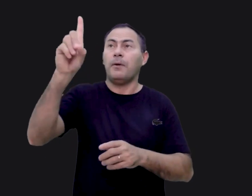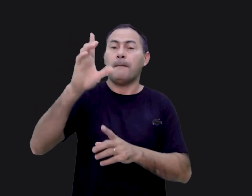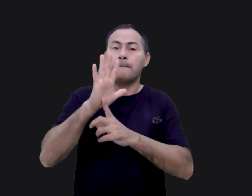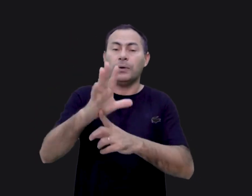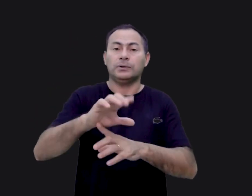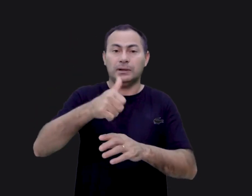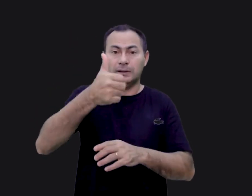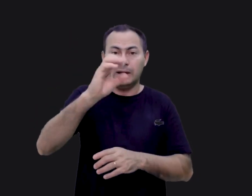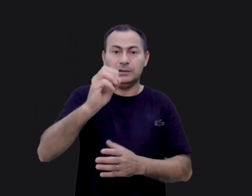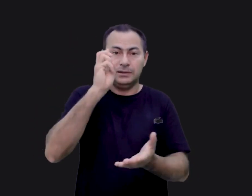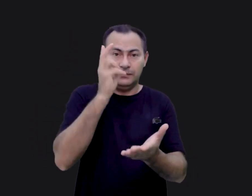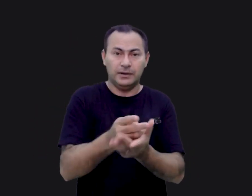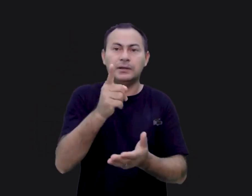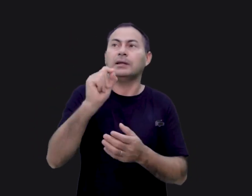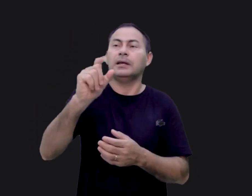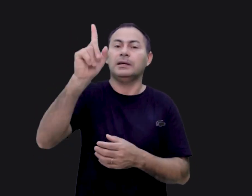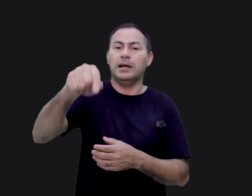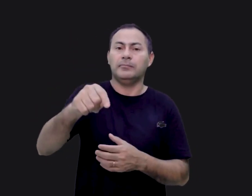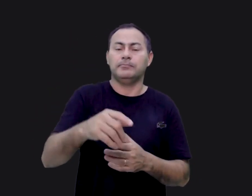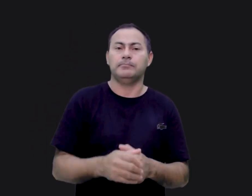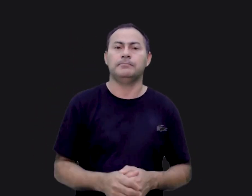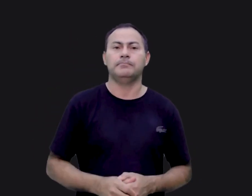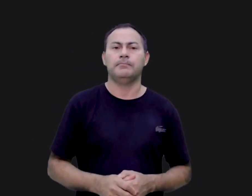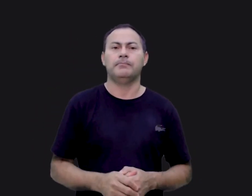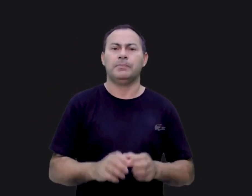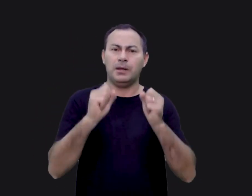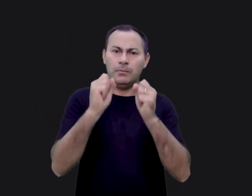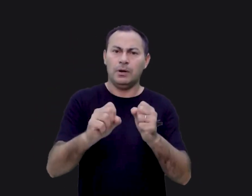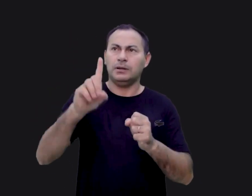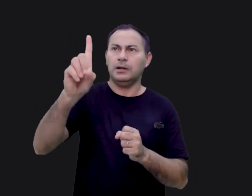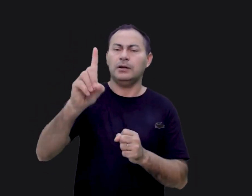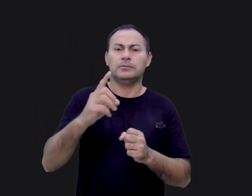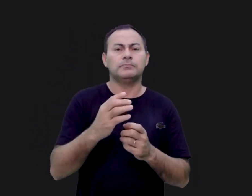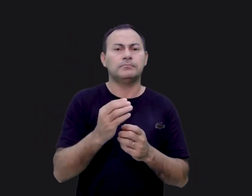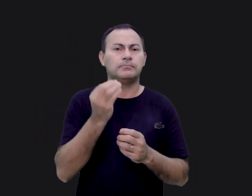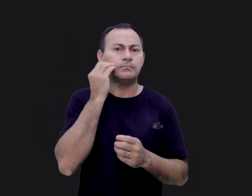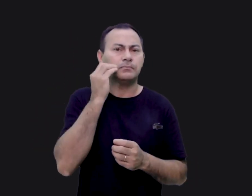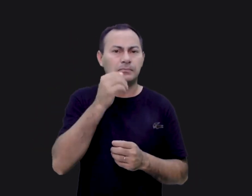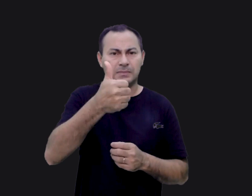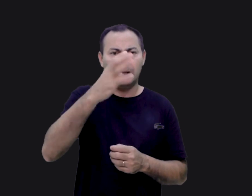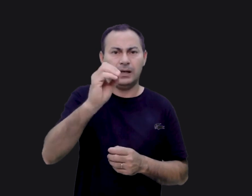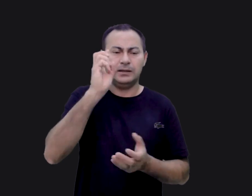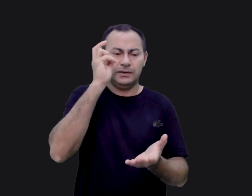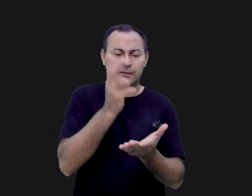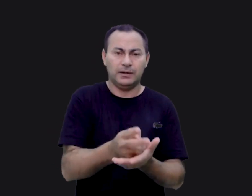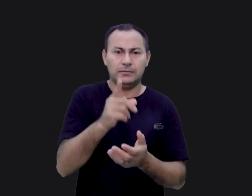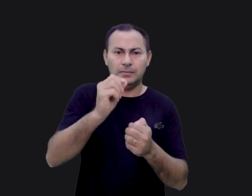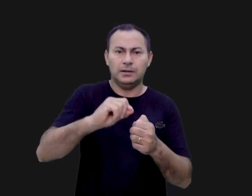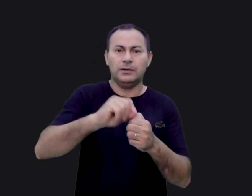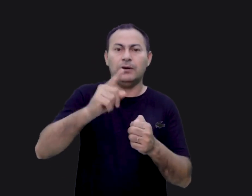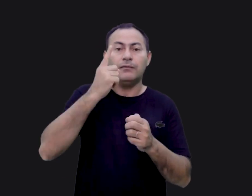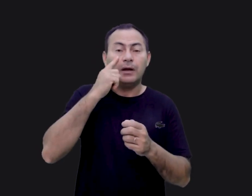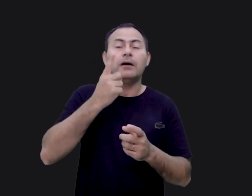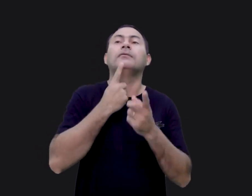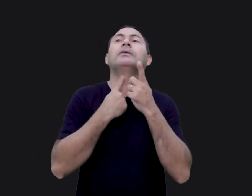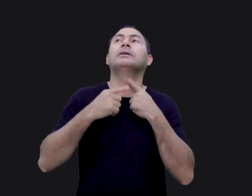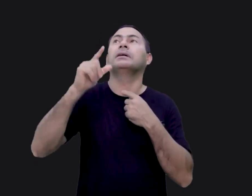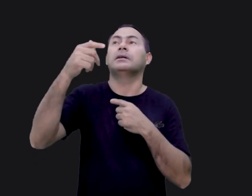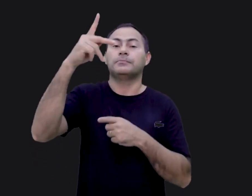Deus mostre 10 vezes para você quem ele é. Pode ser que Deus tente umas 10 vezes fazer com que você veja a vontade dele